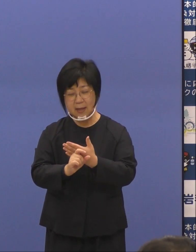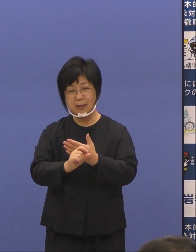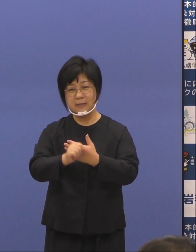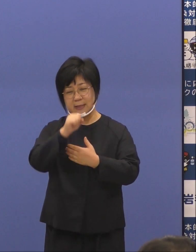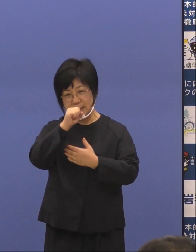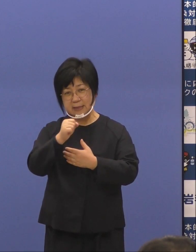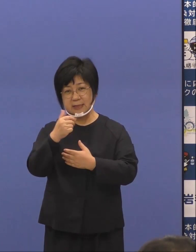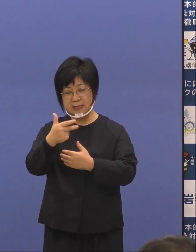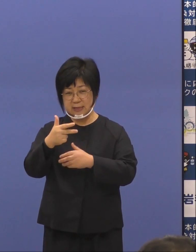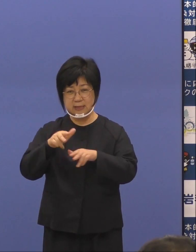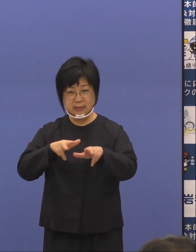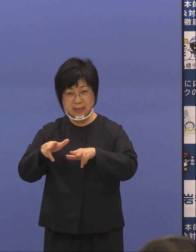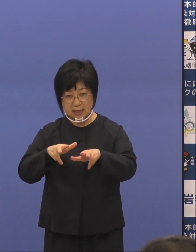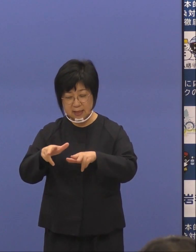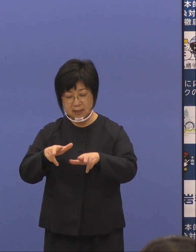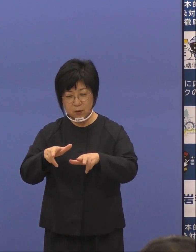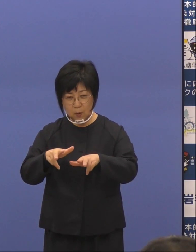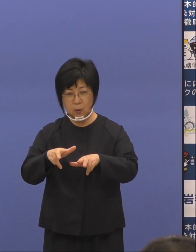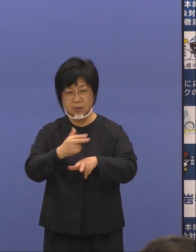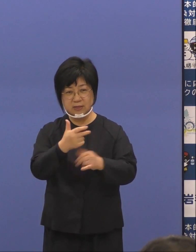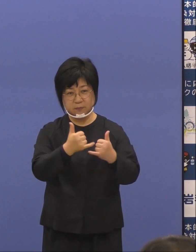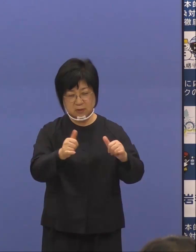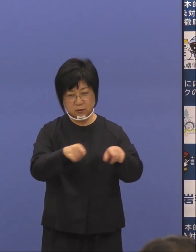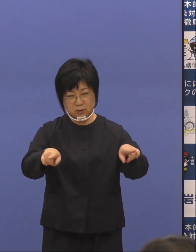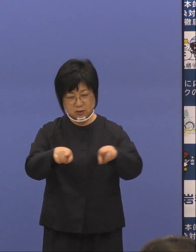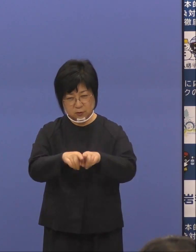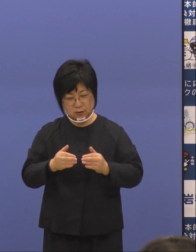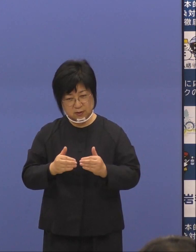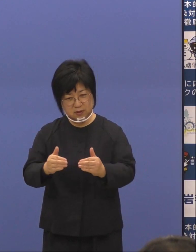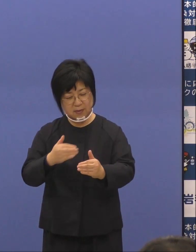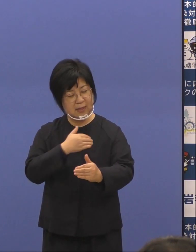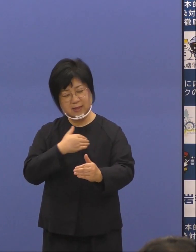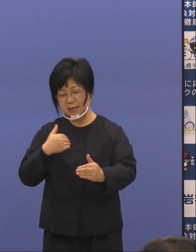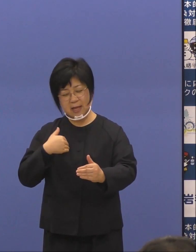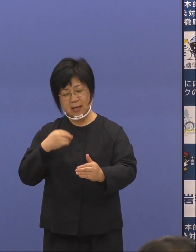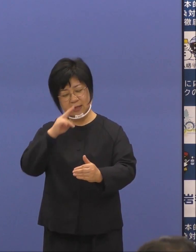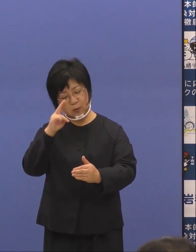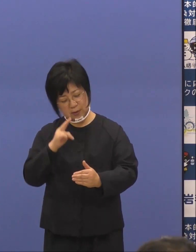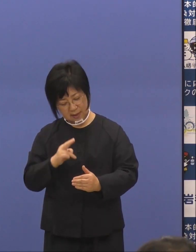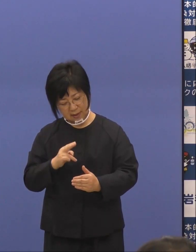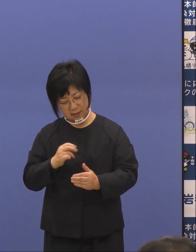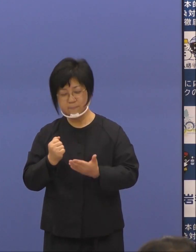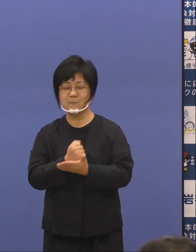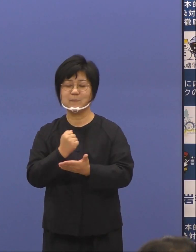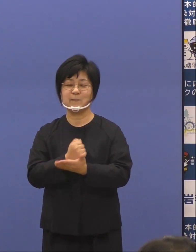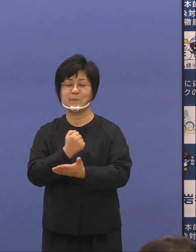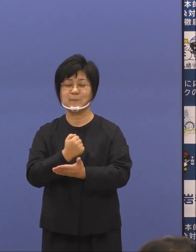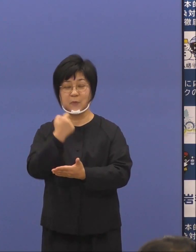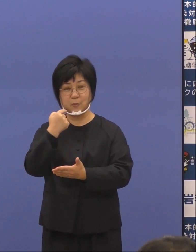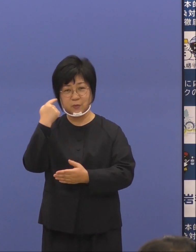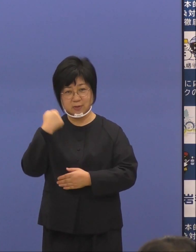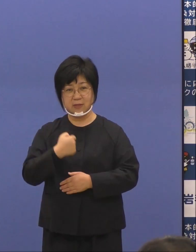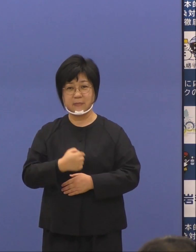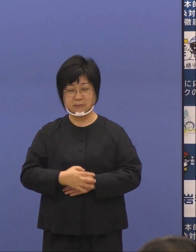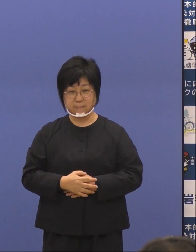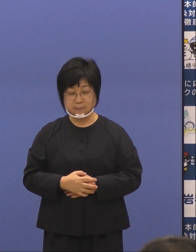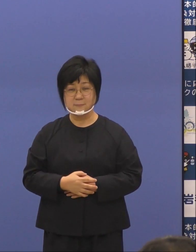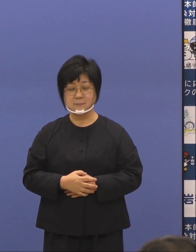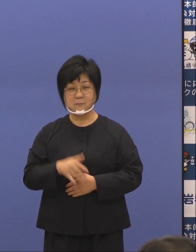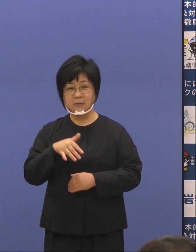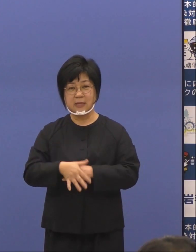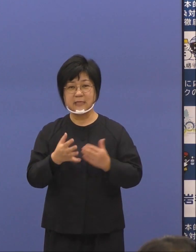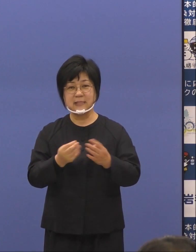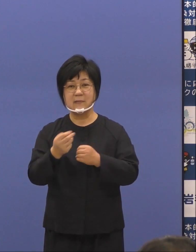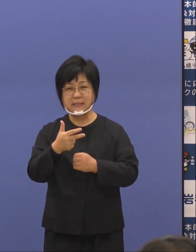市民の皆さんと一緒に進められただろうにと残念に思っております。滝沢